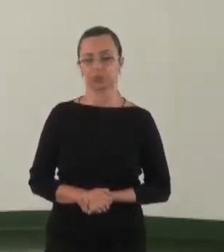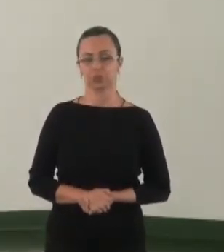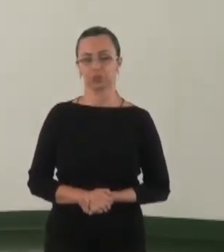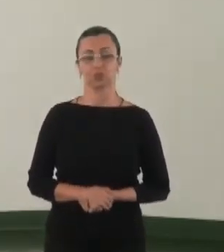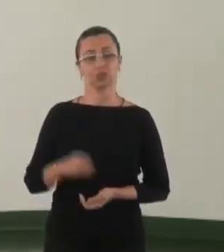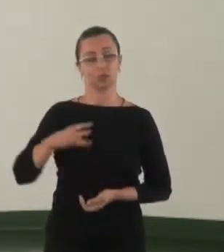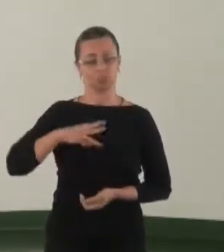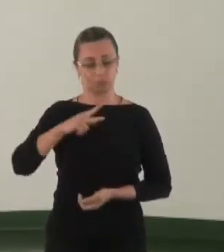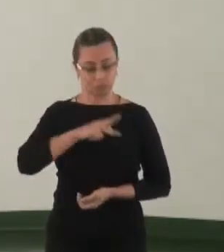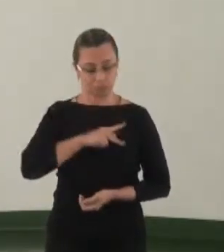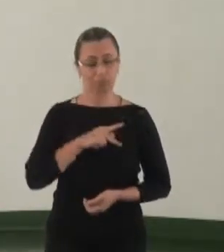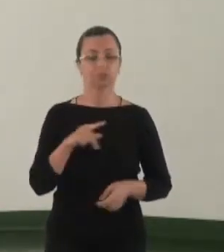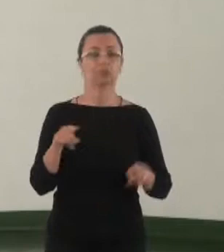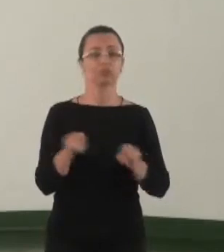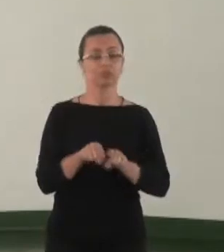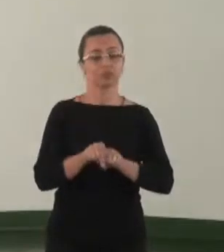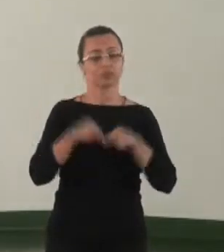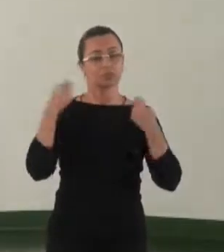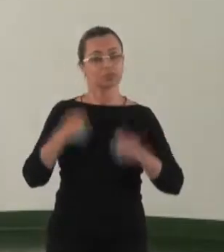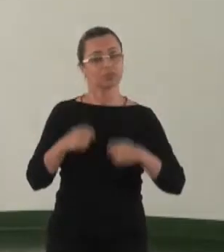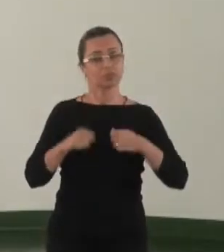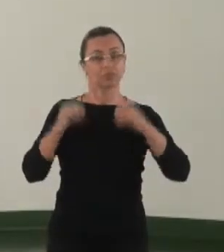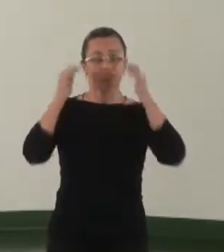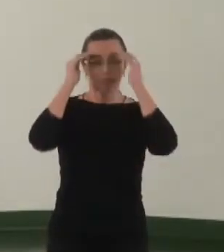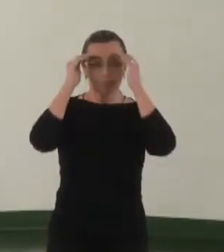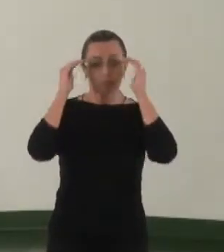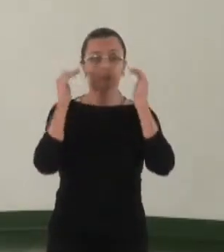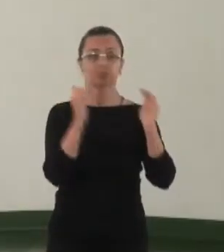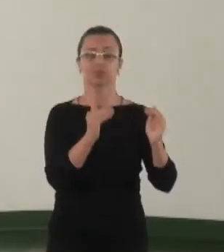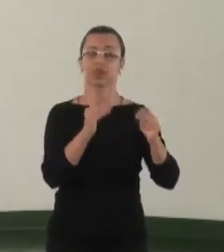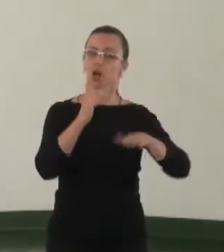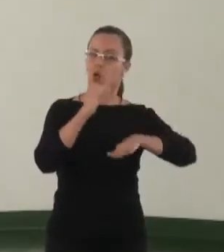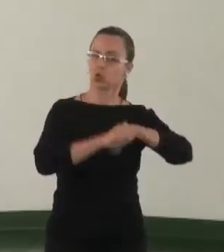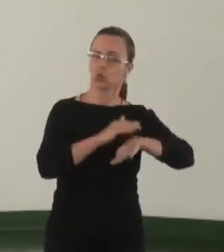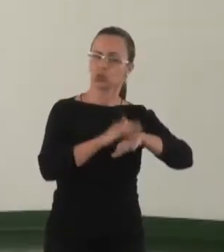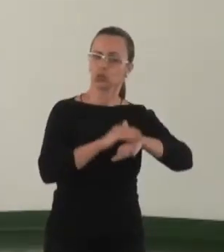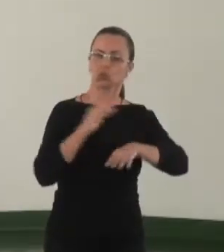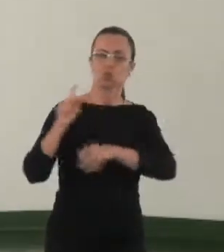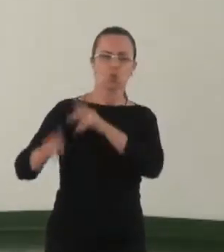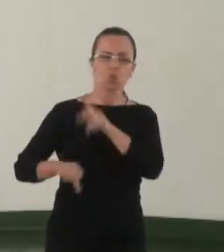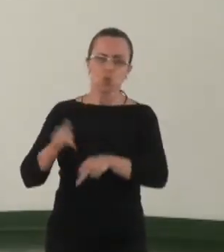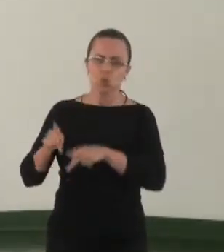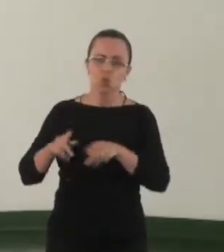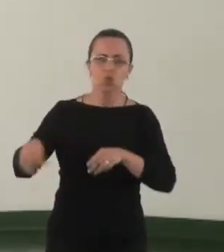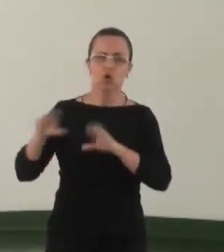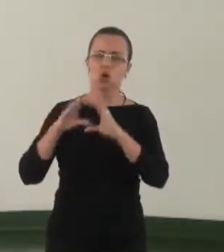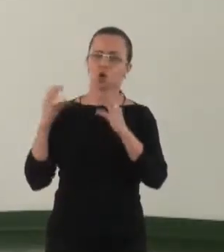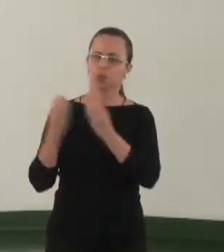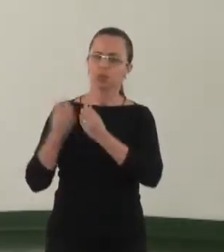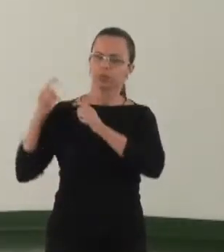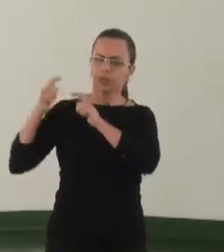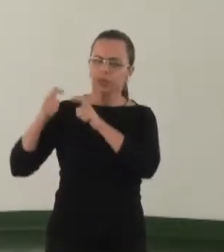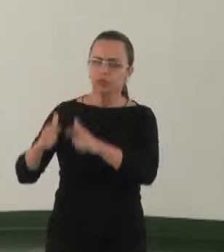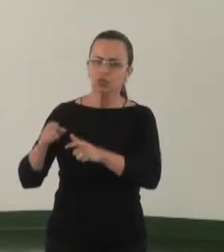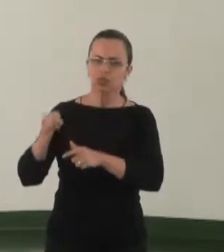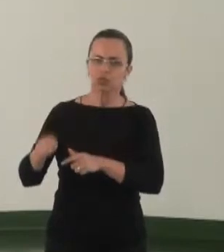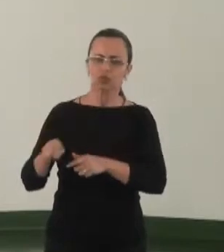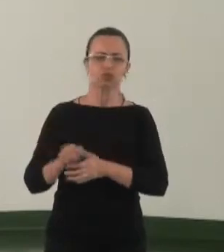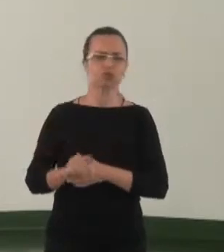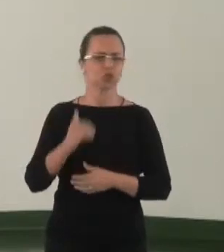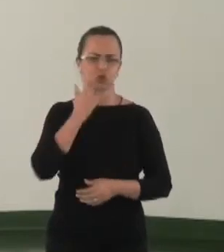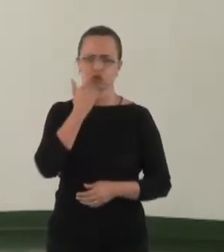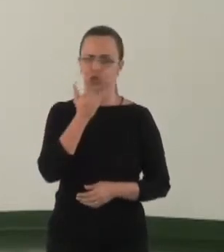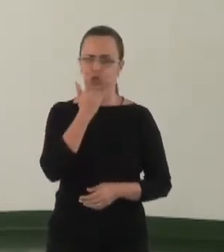E o Ministério Público também precisa respeitar a autonomia desses povos de comunidades tradicionais. Não adianta um promotor